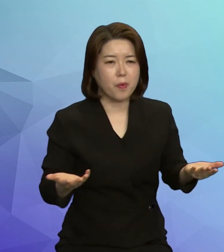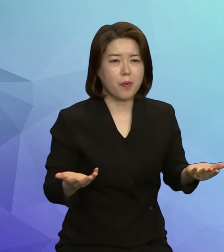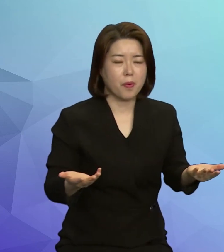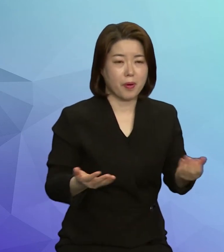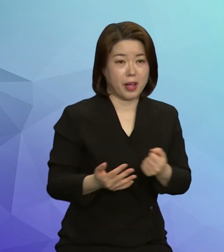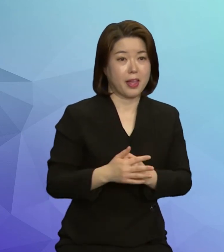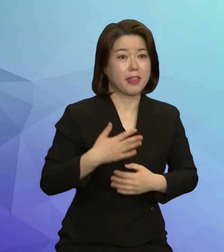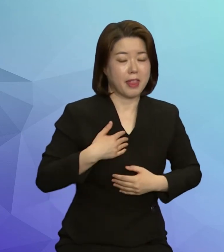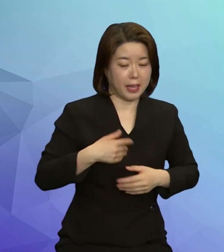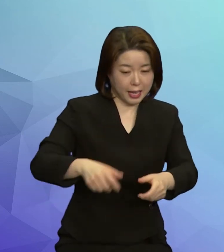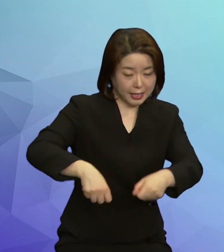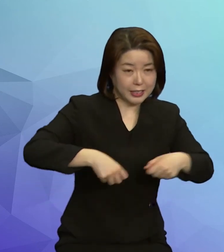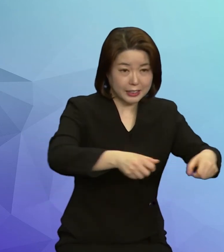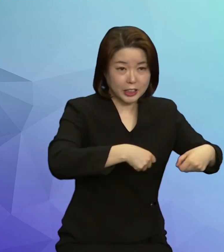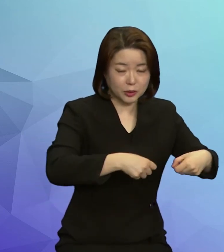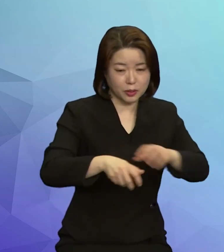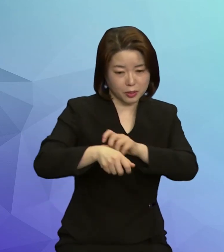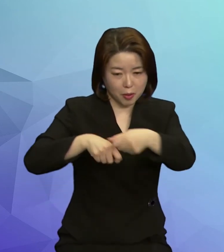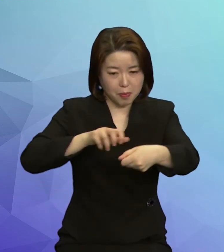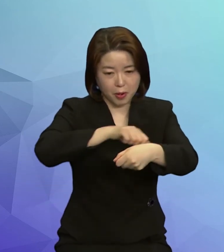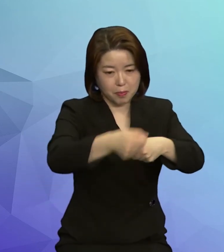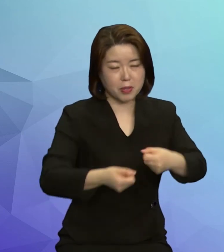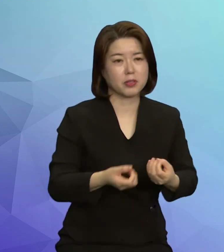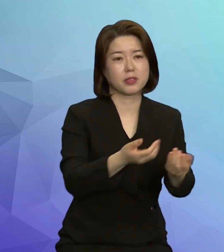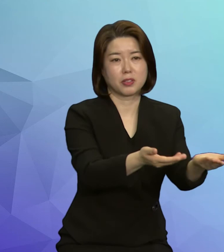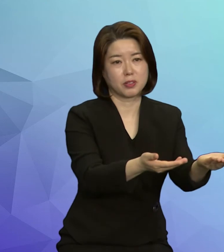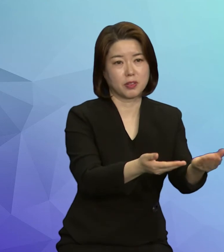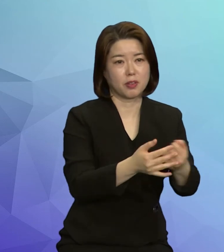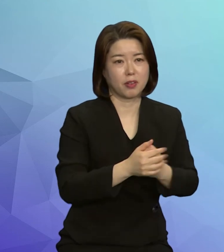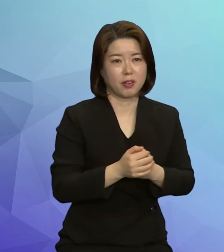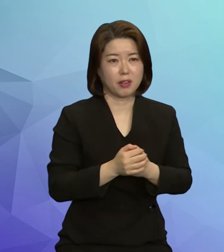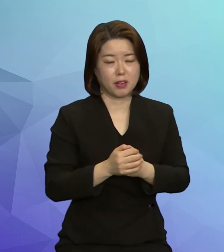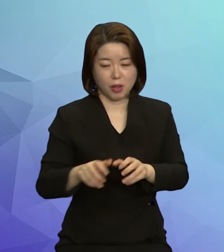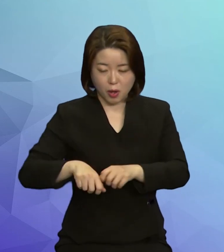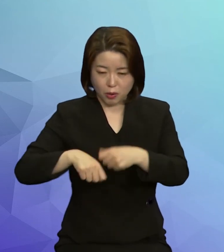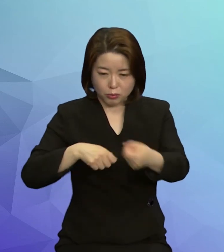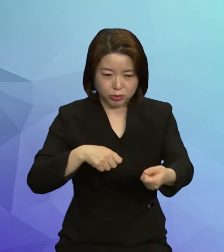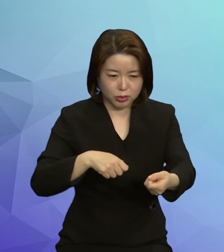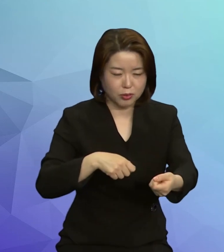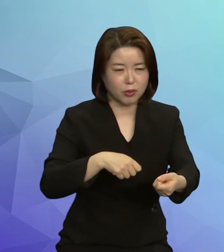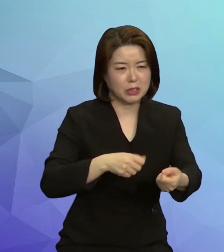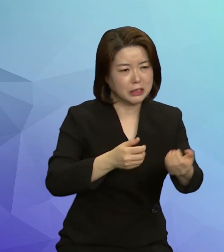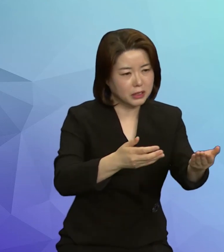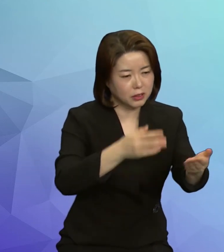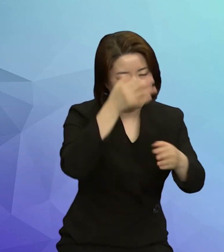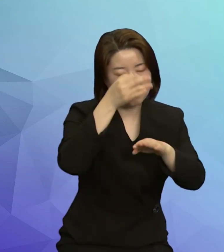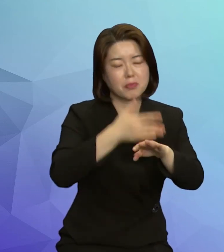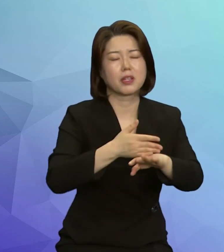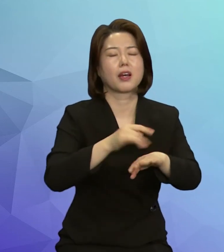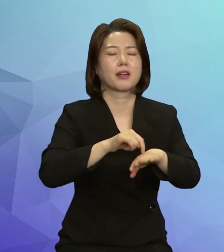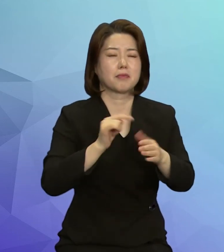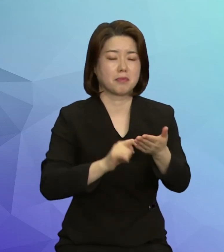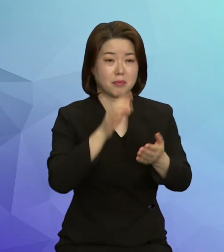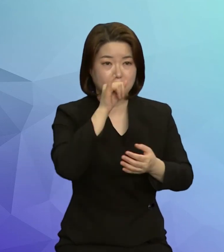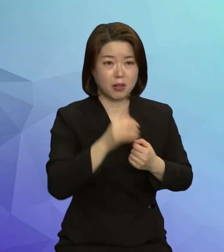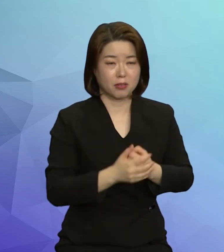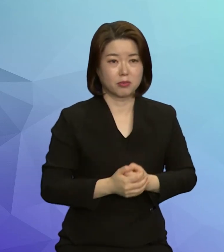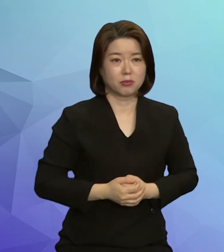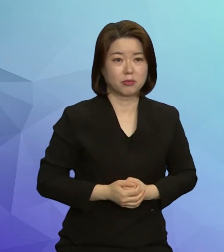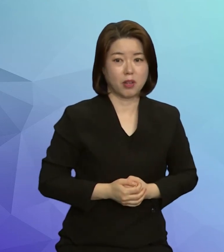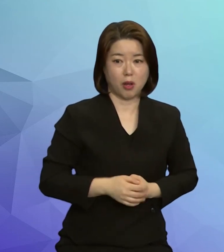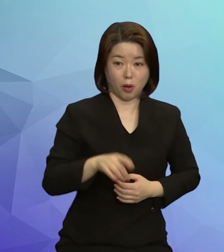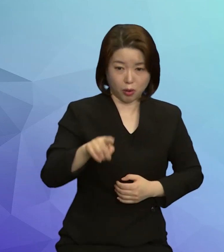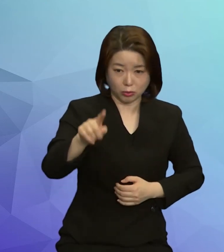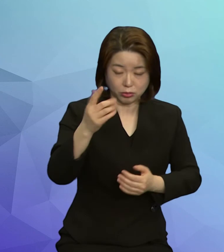수가 없으니 내가 신고 있는 거라도 드릴까요? 사실 신고 있는 걸 드리는 것도 참 미안하잖아요.